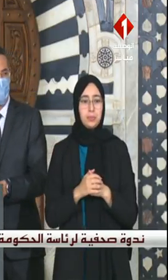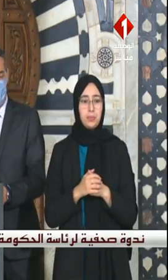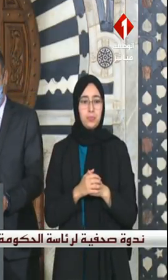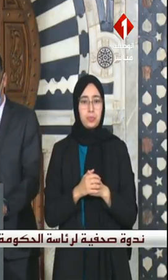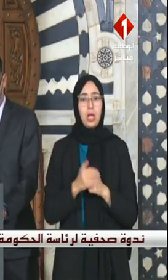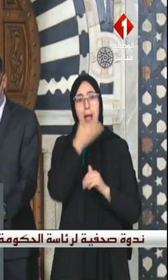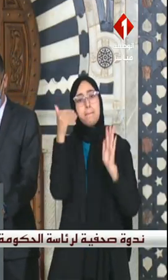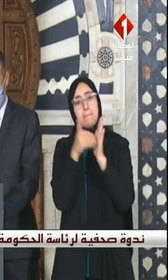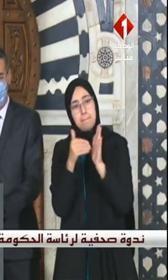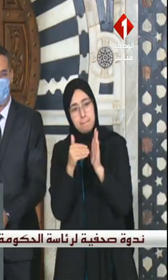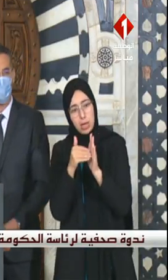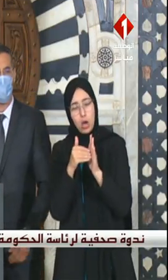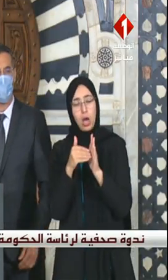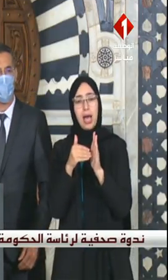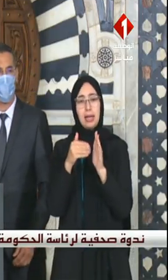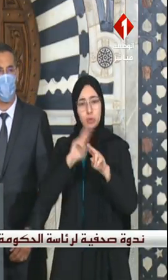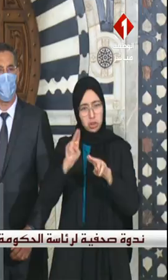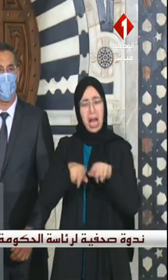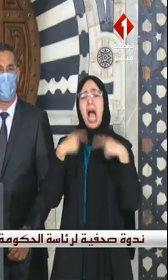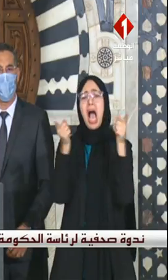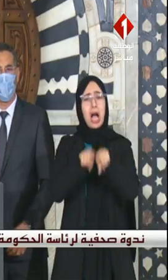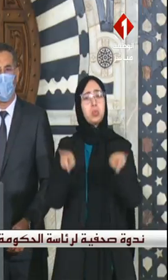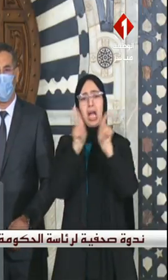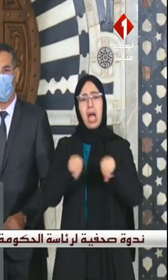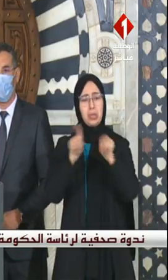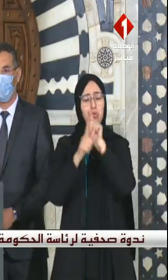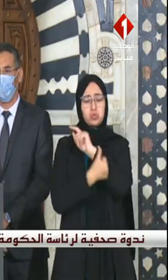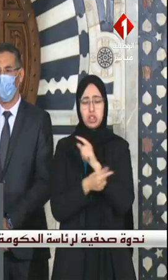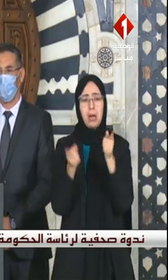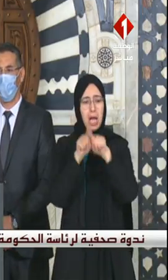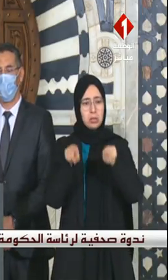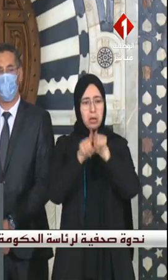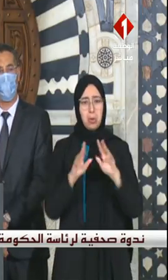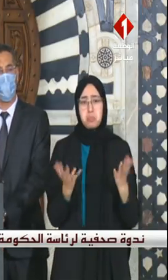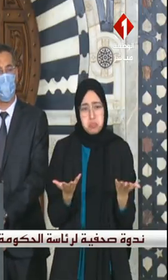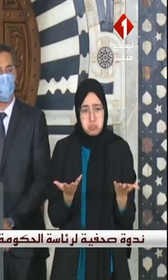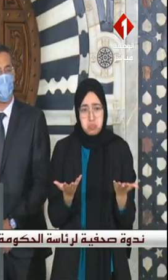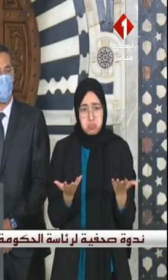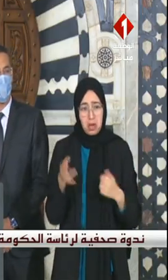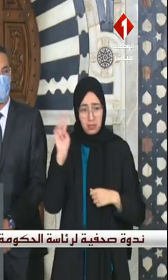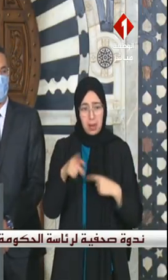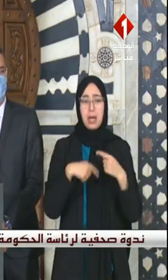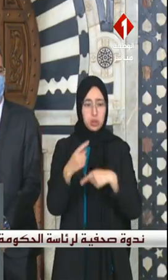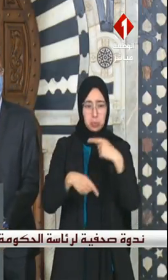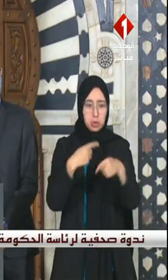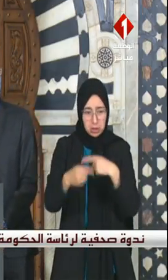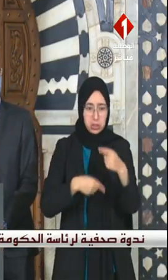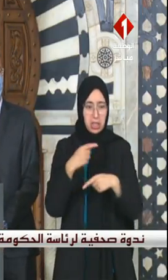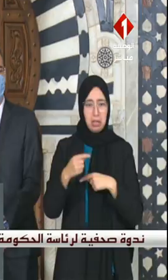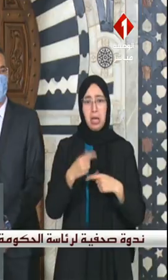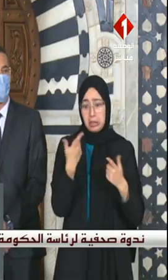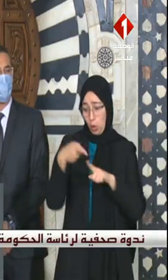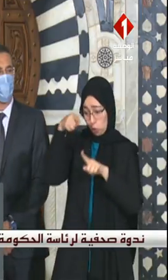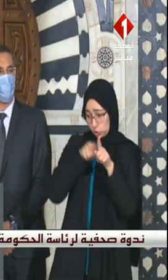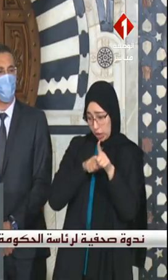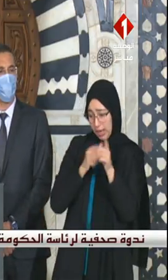باش نحسنوا طاقة استيعاب في المستشفيات في الجهات باش نأكد لك أنا عندي يمكن أكثر من